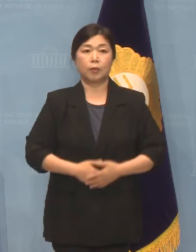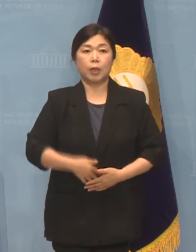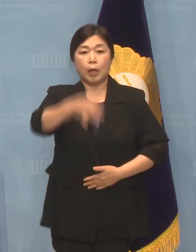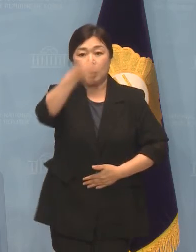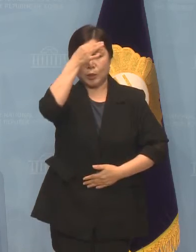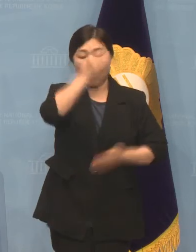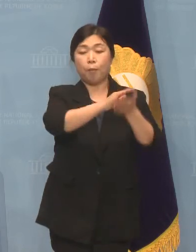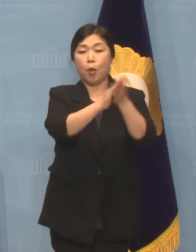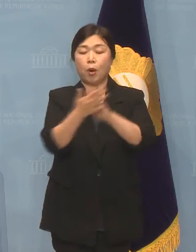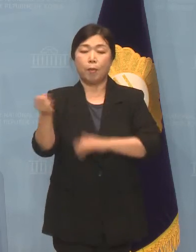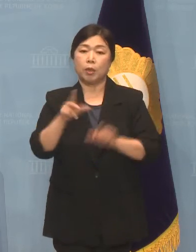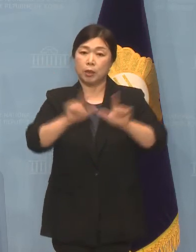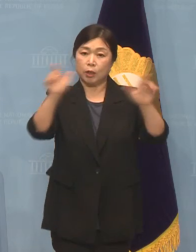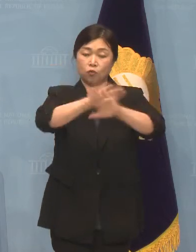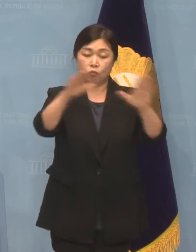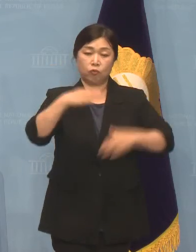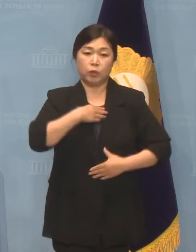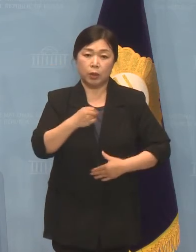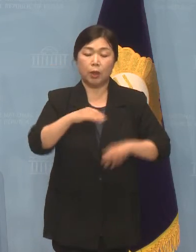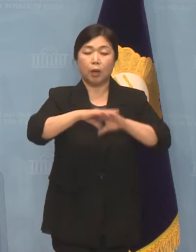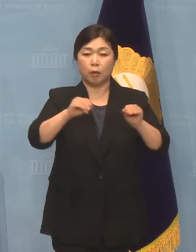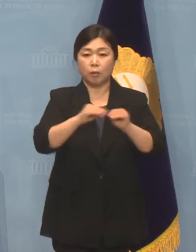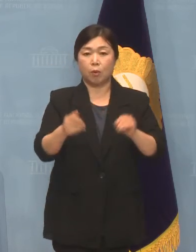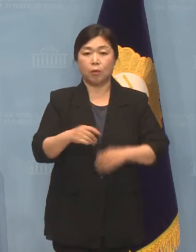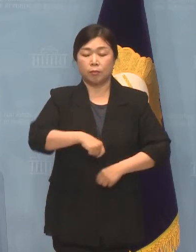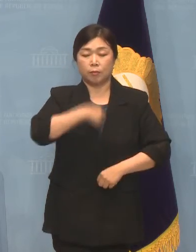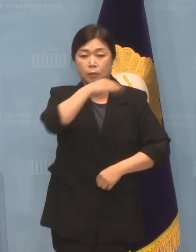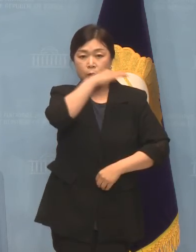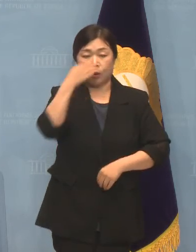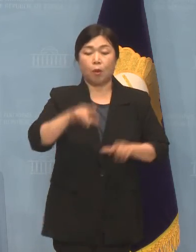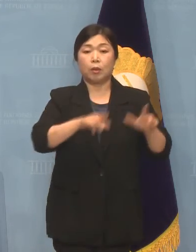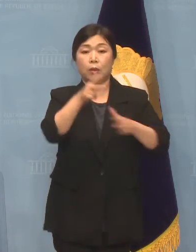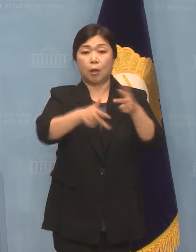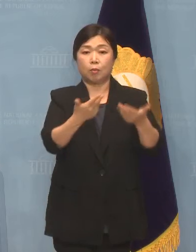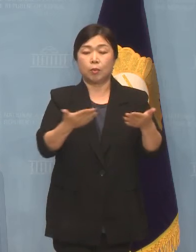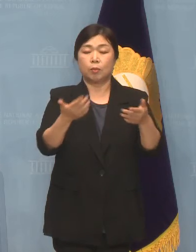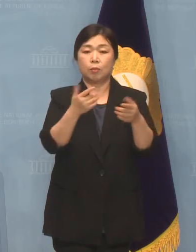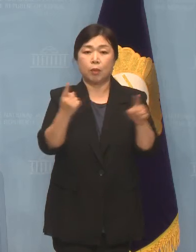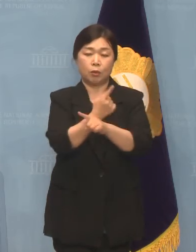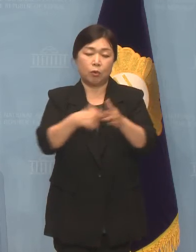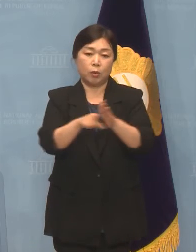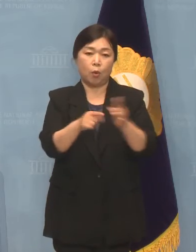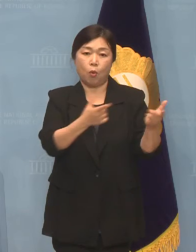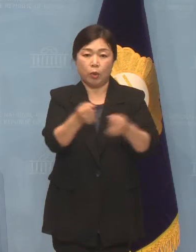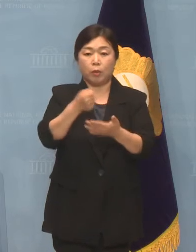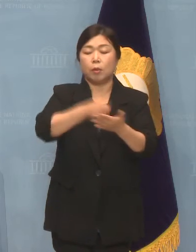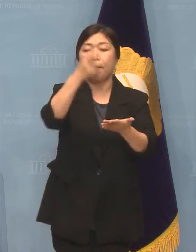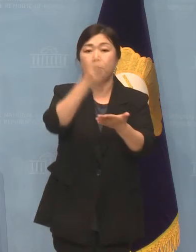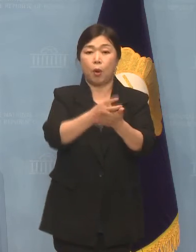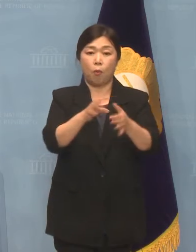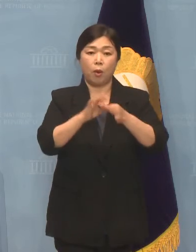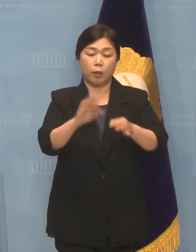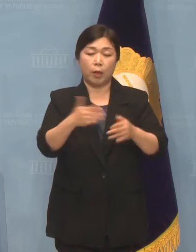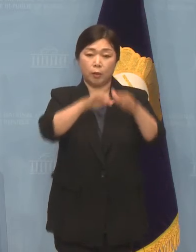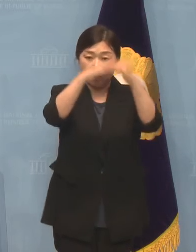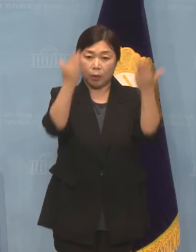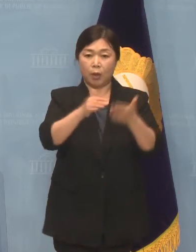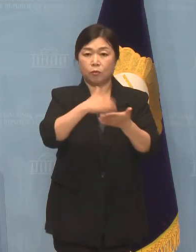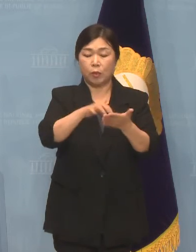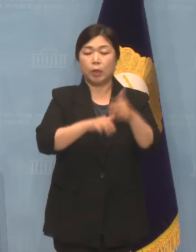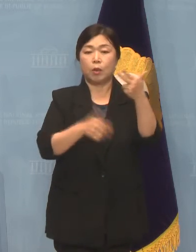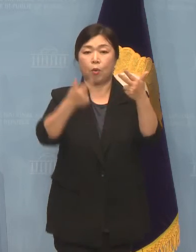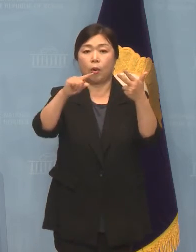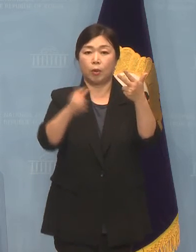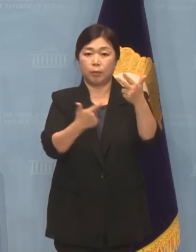기술 변화 및 기후위기 대응과 정의로운 산업 전환을 위한 공동결정법 제정에 관한 청원 등 총